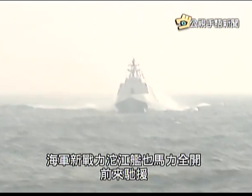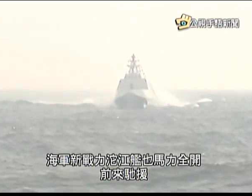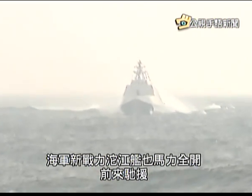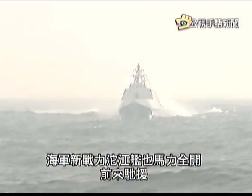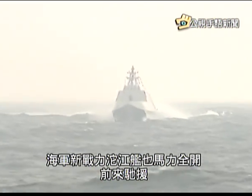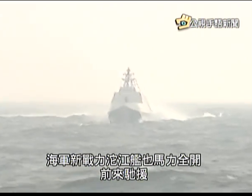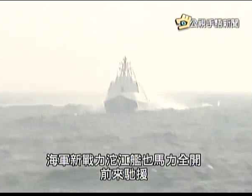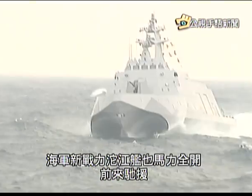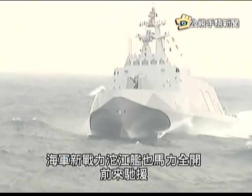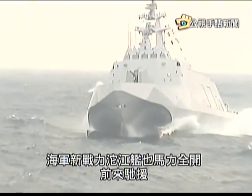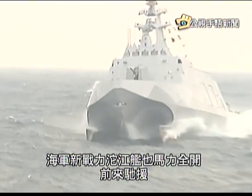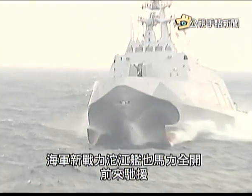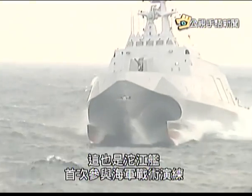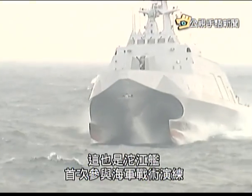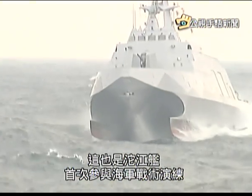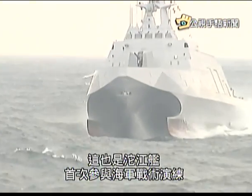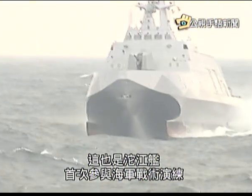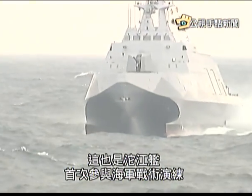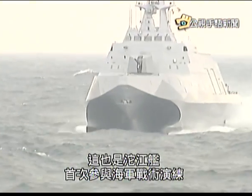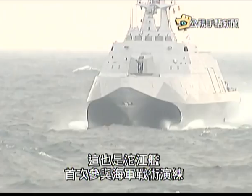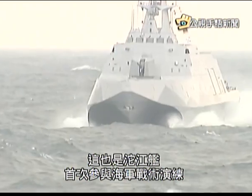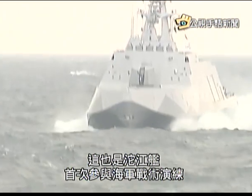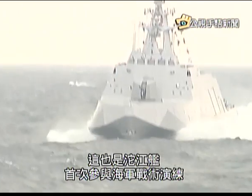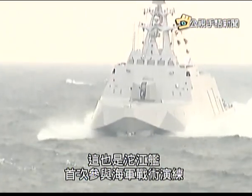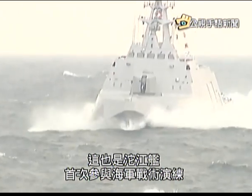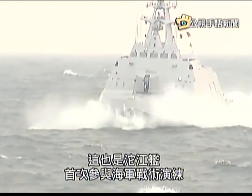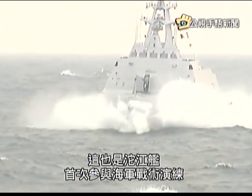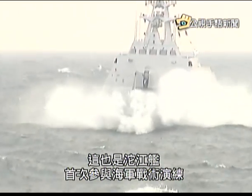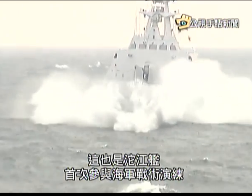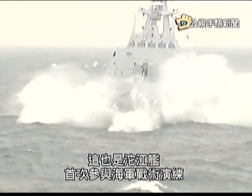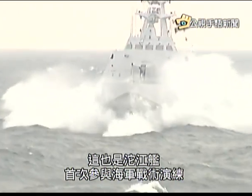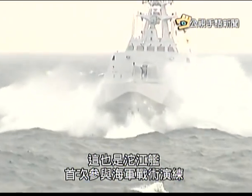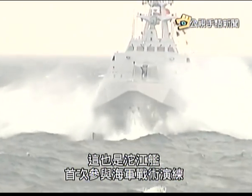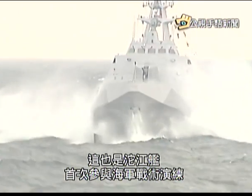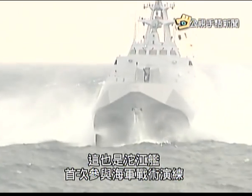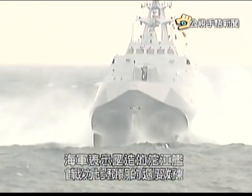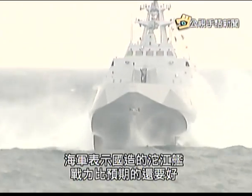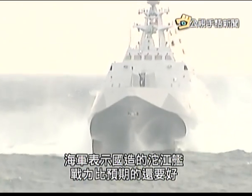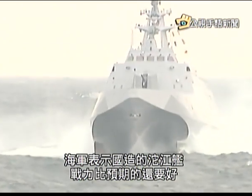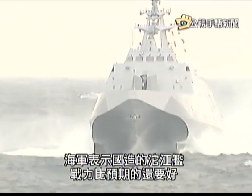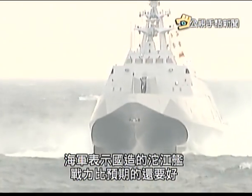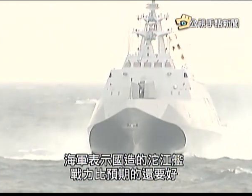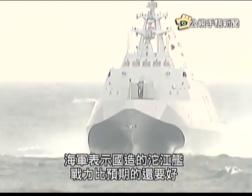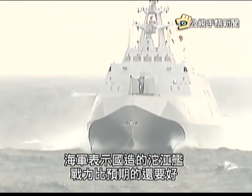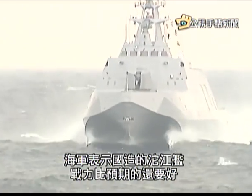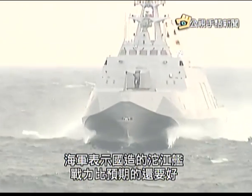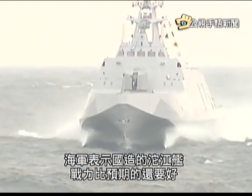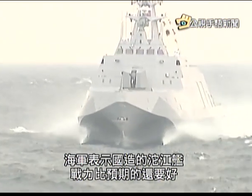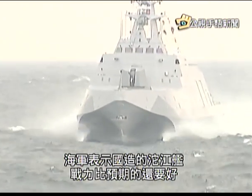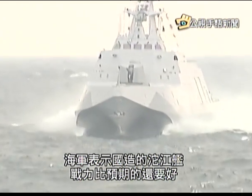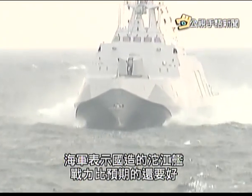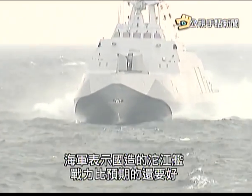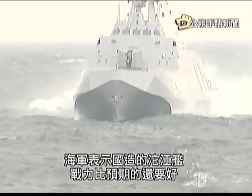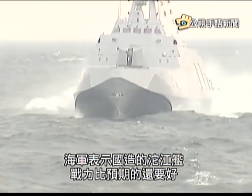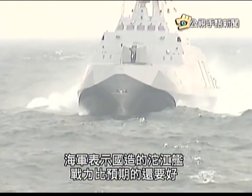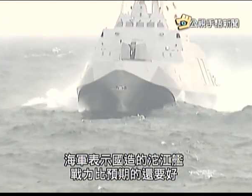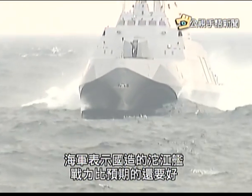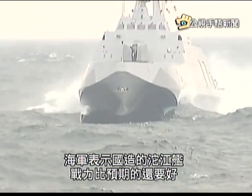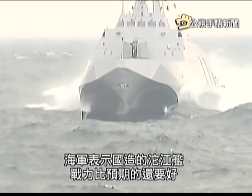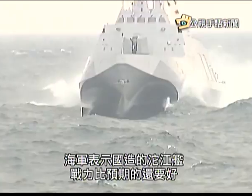驰援。这也是沱江舰首次参与海军战术演练，海军表示国造的沱江舰战力比预期的还要好， 因为它